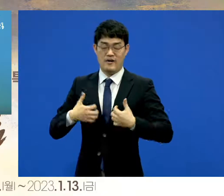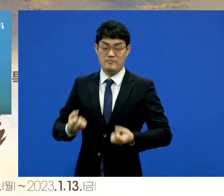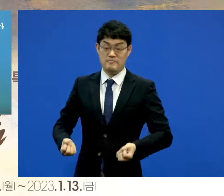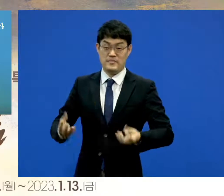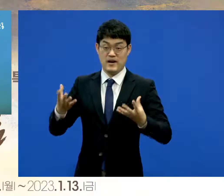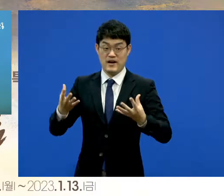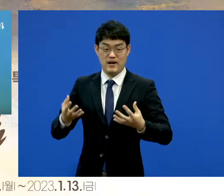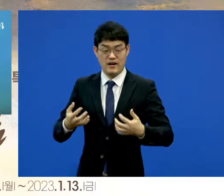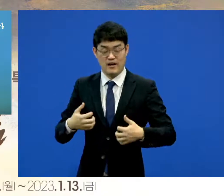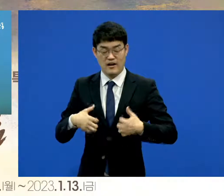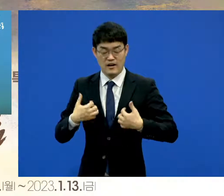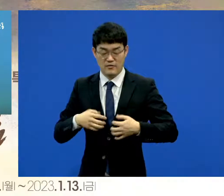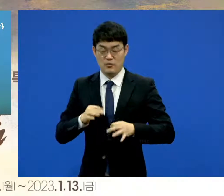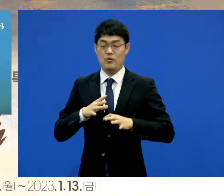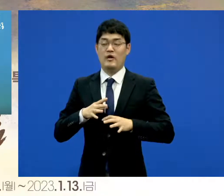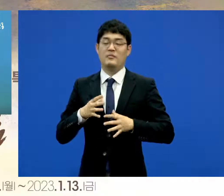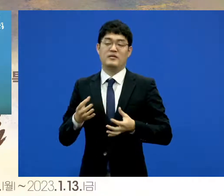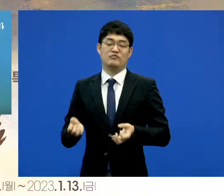서프라이즈.